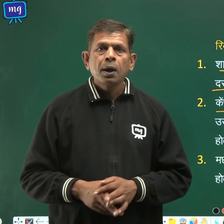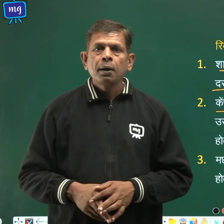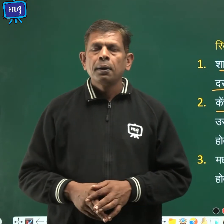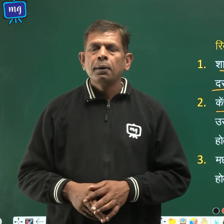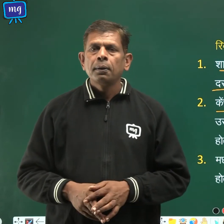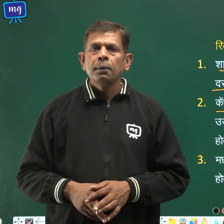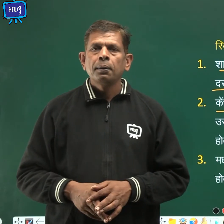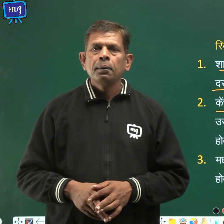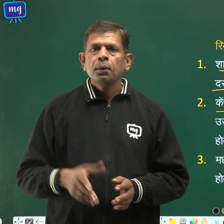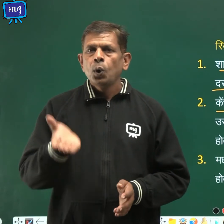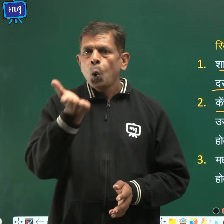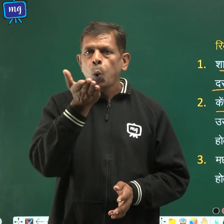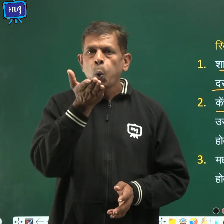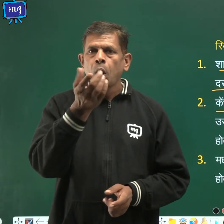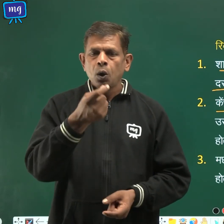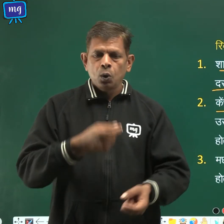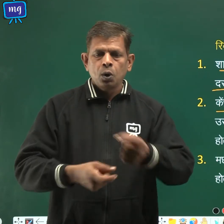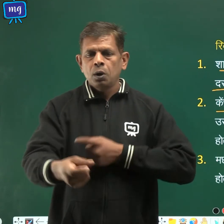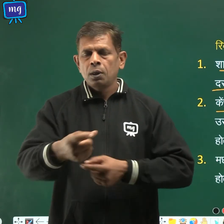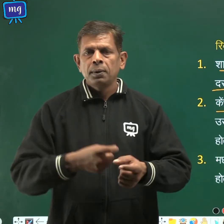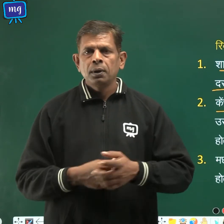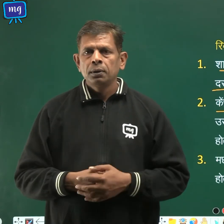गैसों का आदान प्रदान